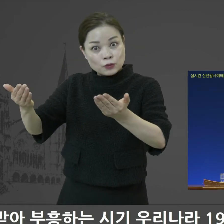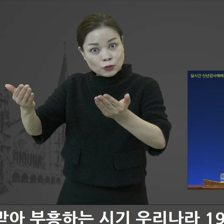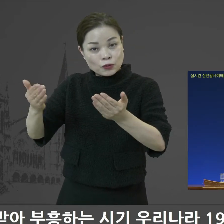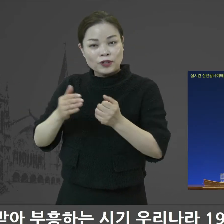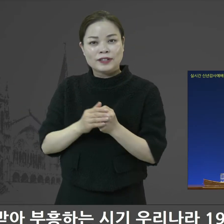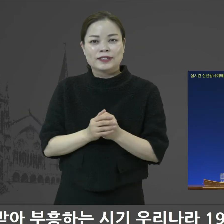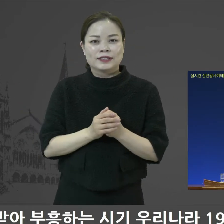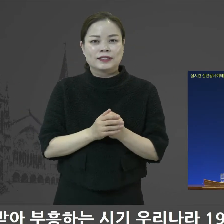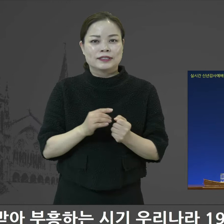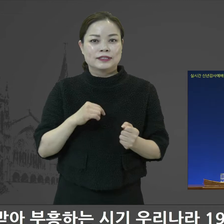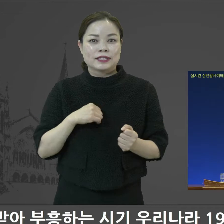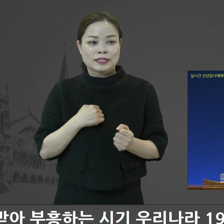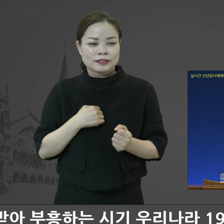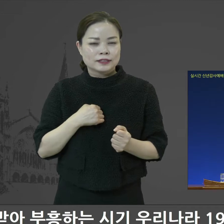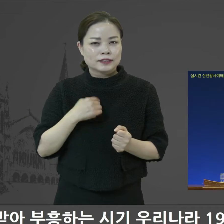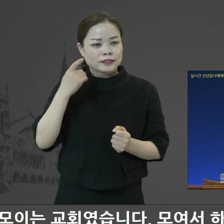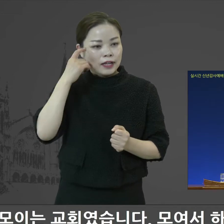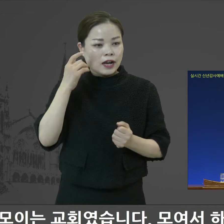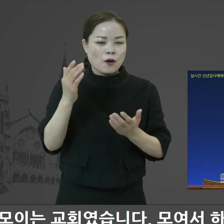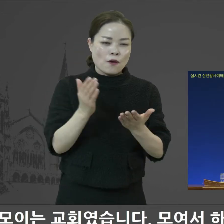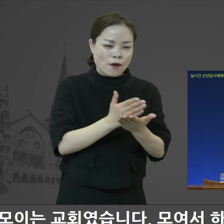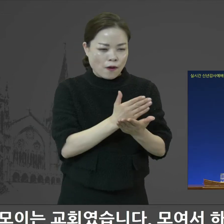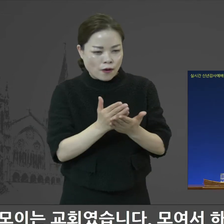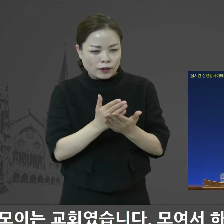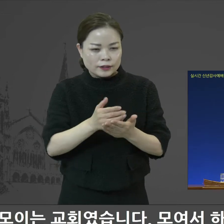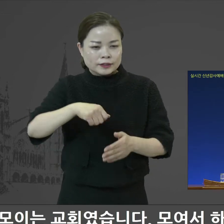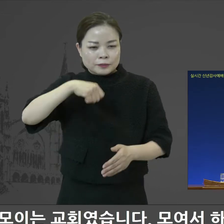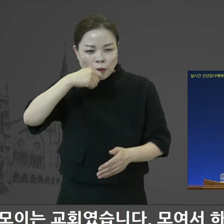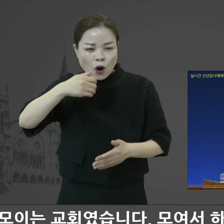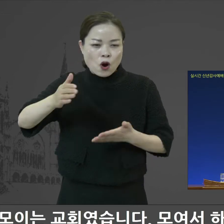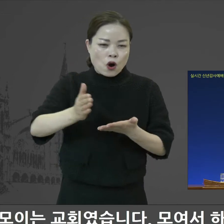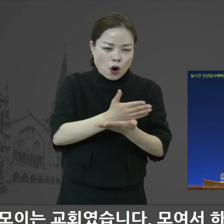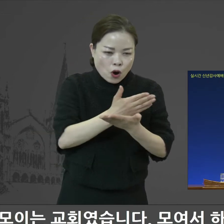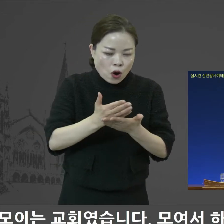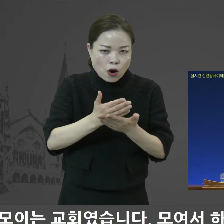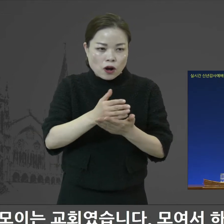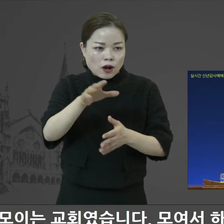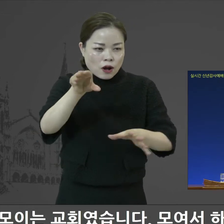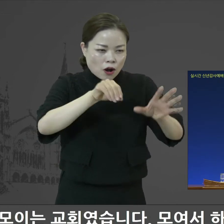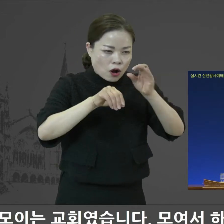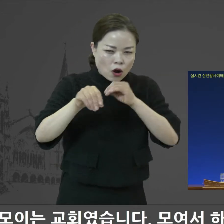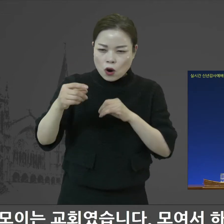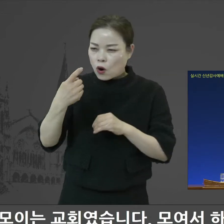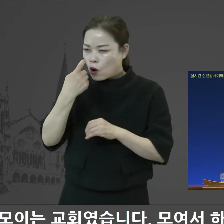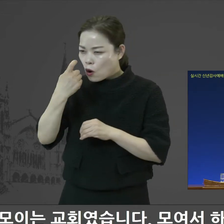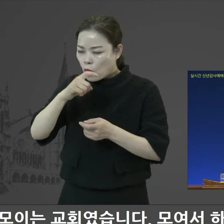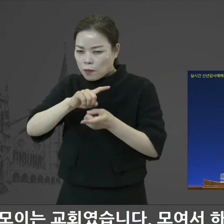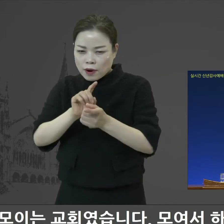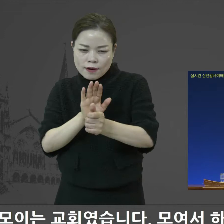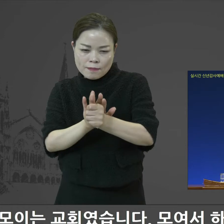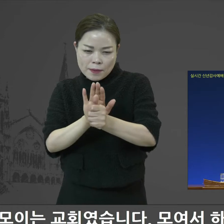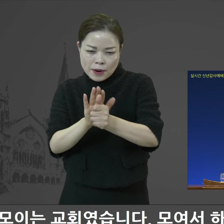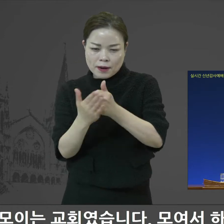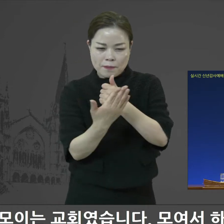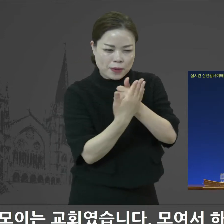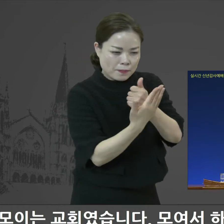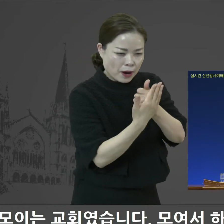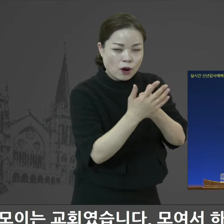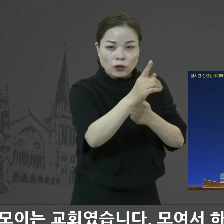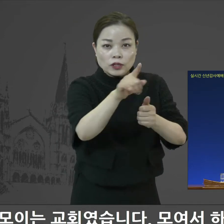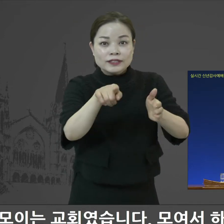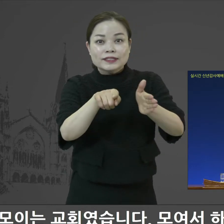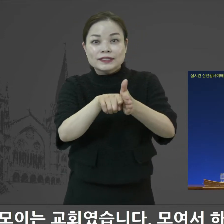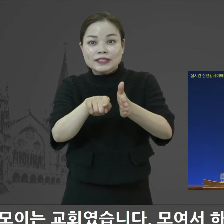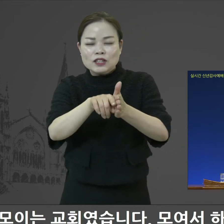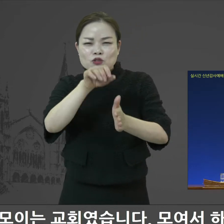또 자신의 의견을 나누고 음식도 나누고 배우고 서로를 지지해 주면서 어떤 신앙을